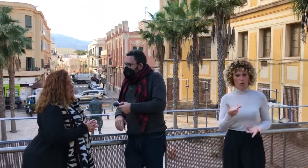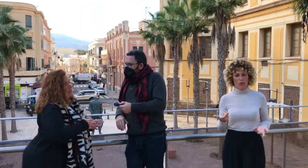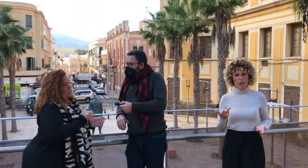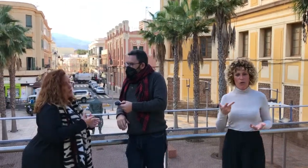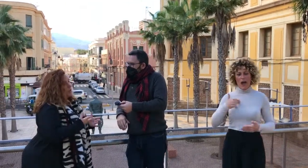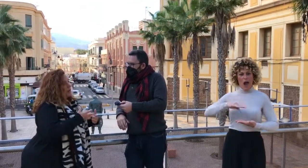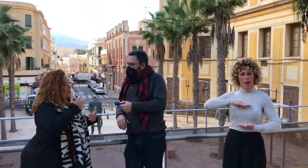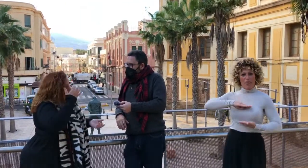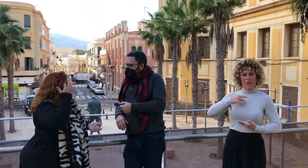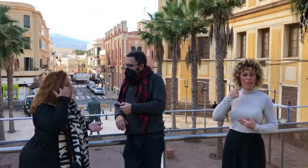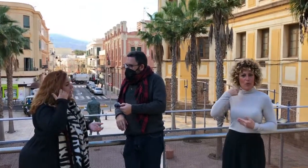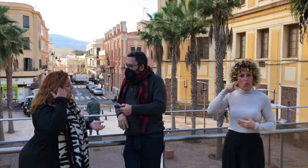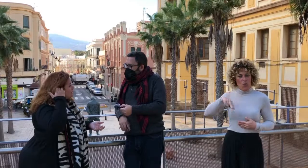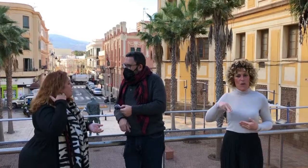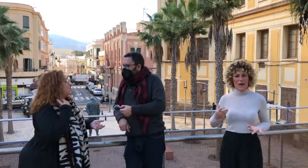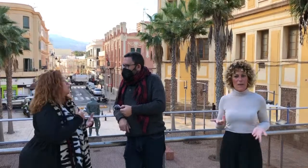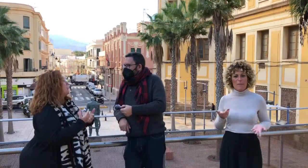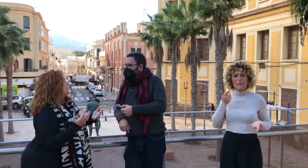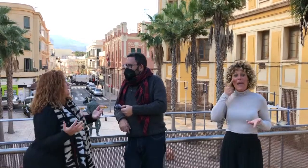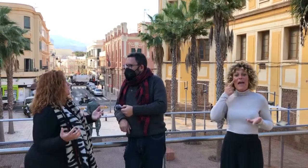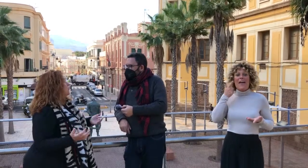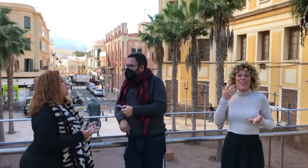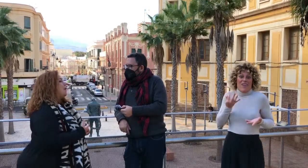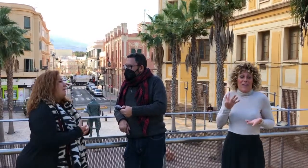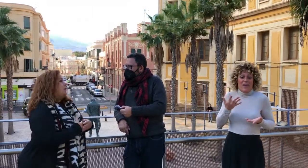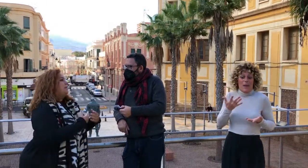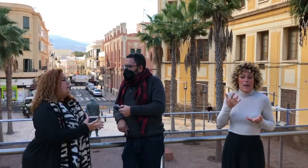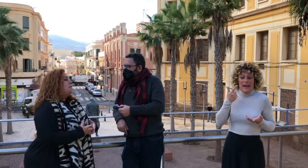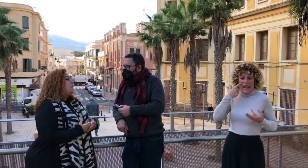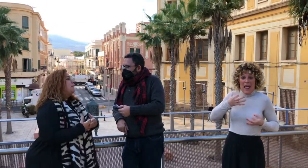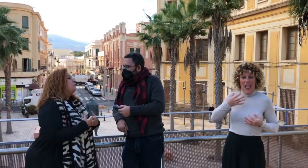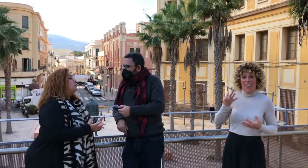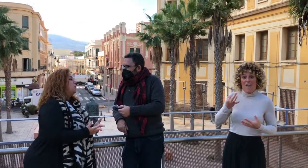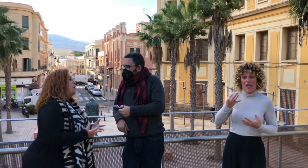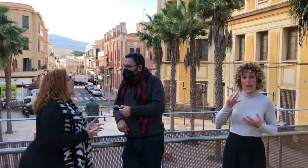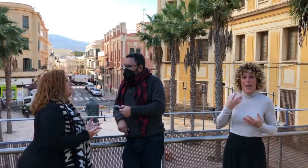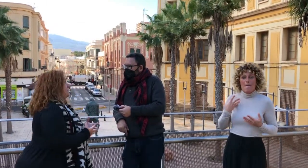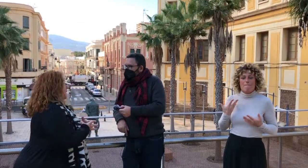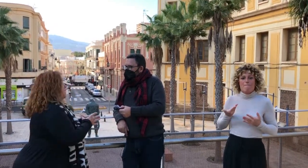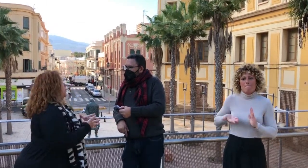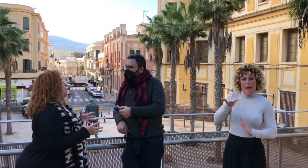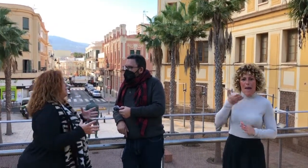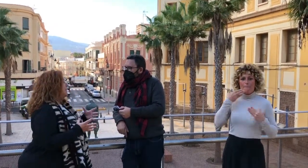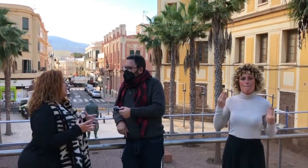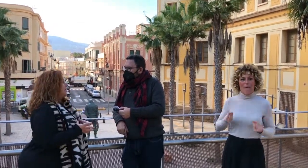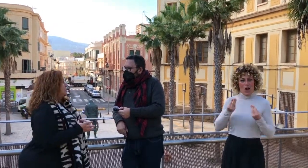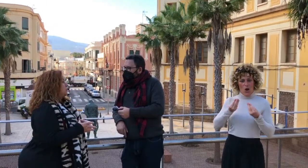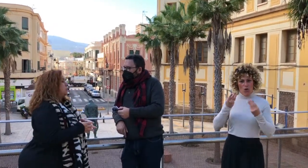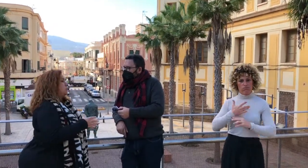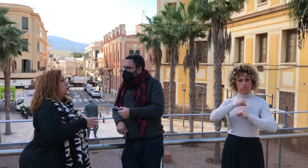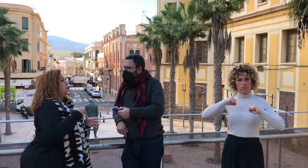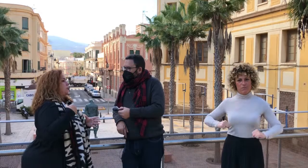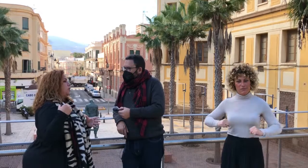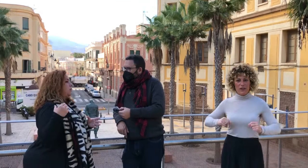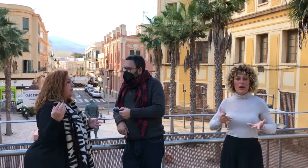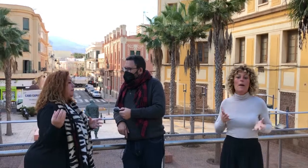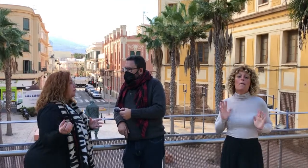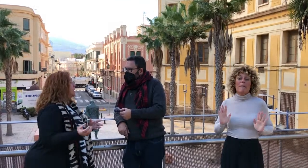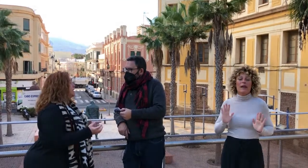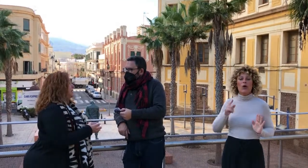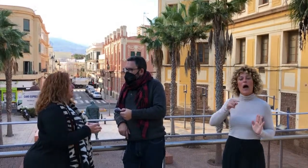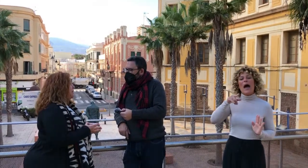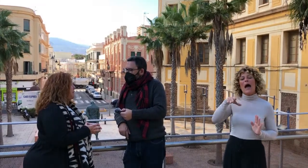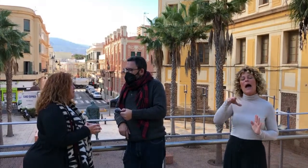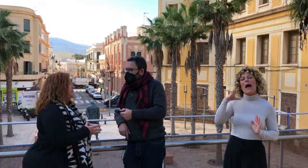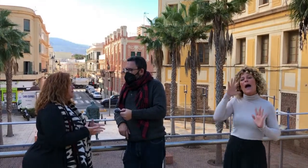se pierde, de hecho en realidad se debería aumentar, ¿no? Tú con el tiempo aprendes mucho más, lo que aprendes de hecho son otro tipo de